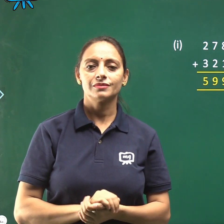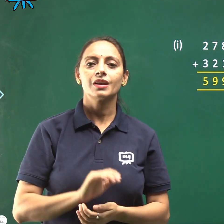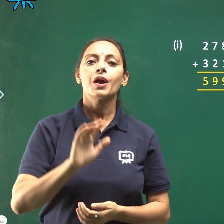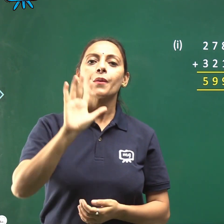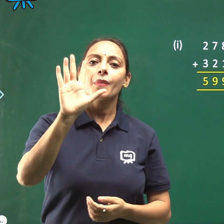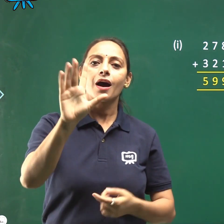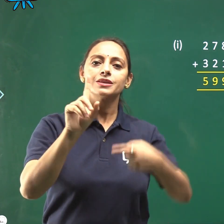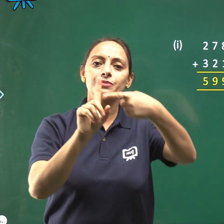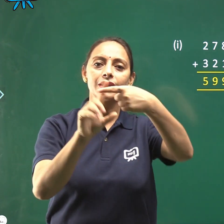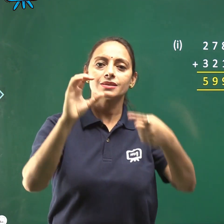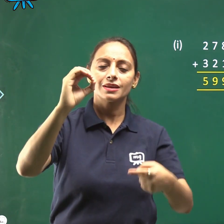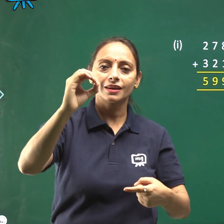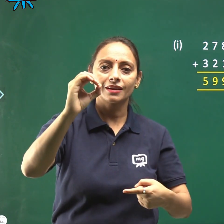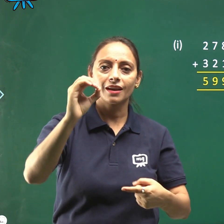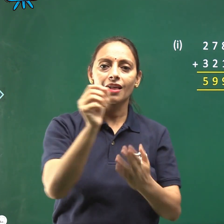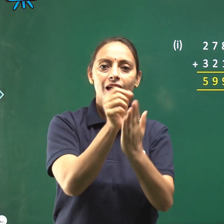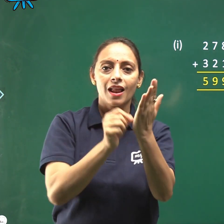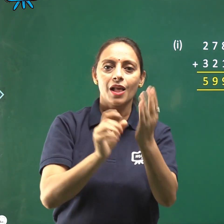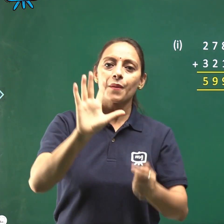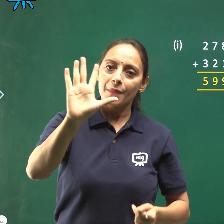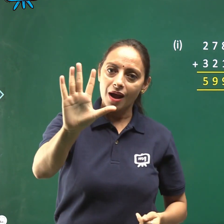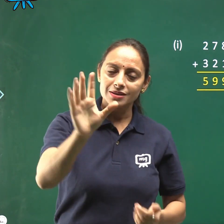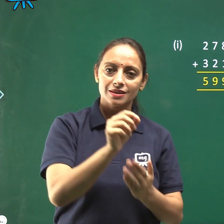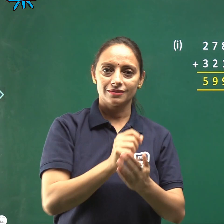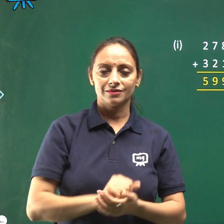5 + 0 5 लिखेंगे हम।